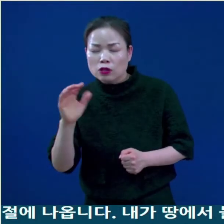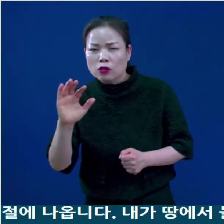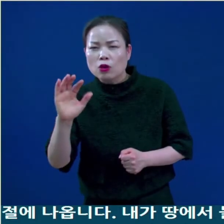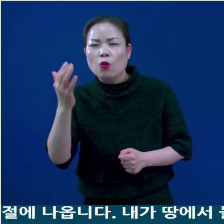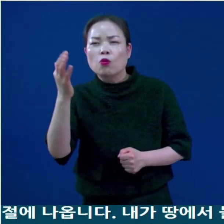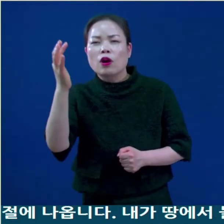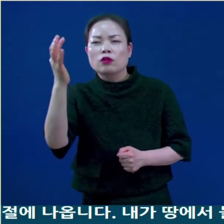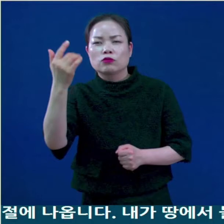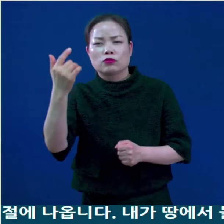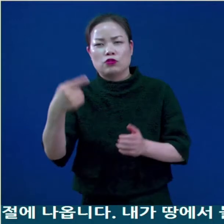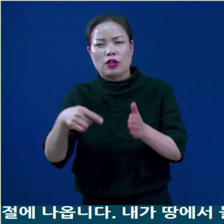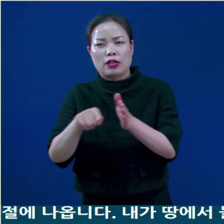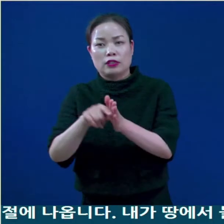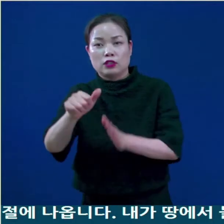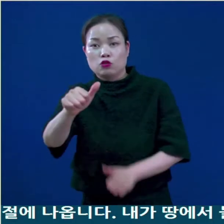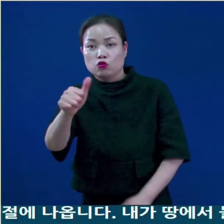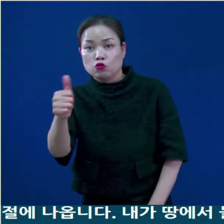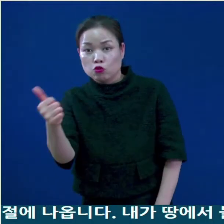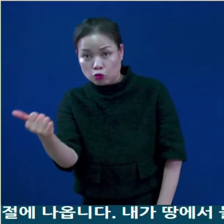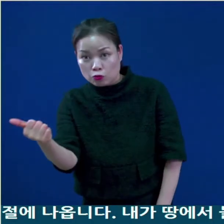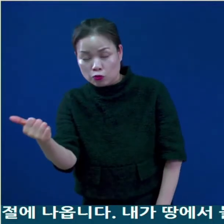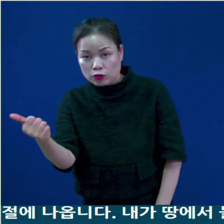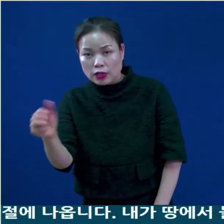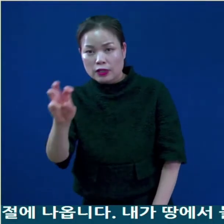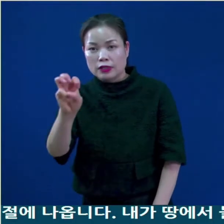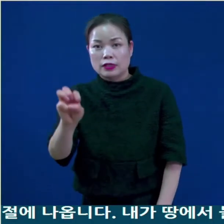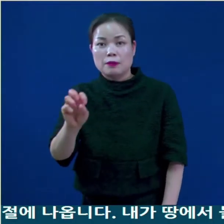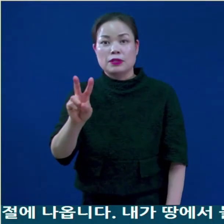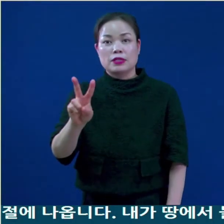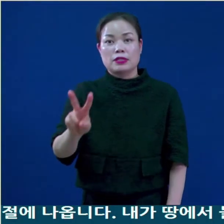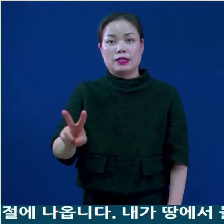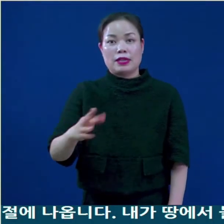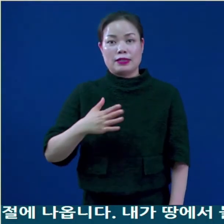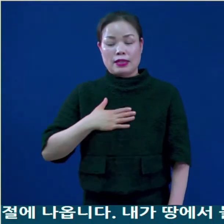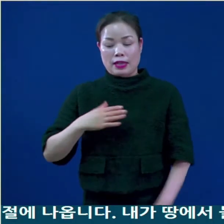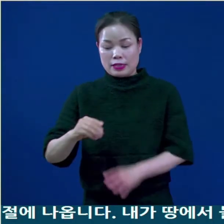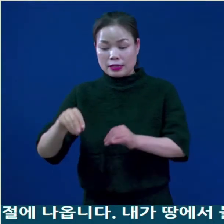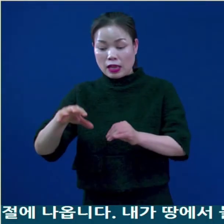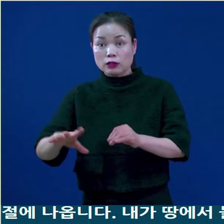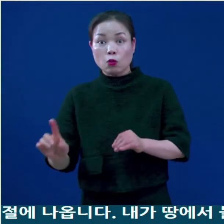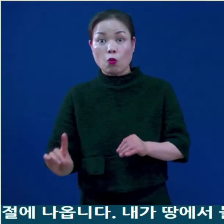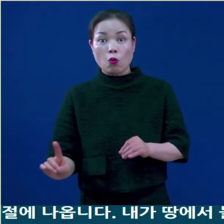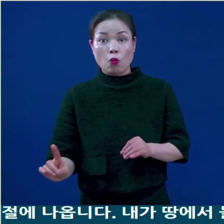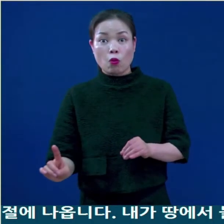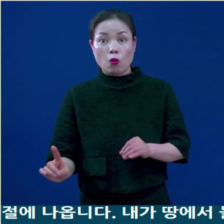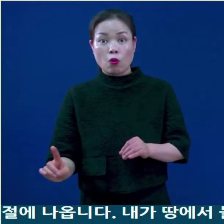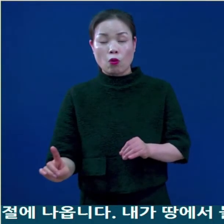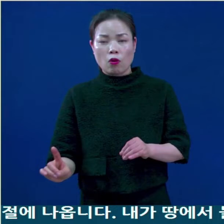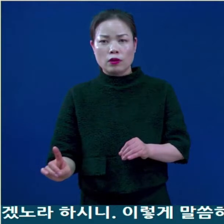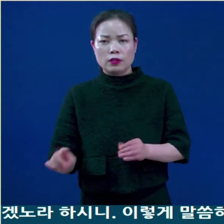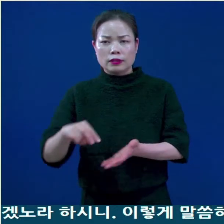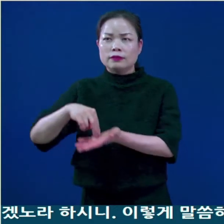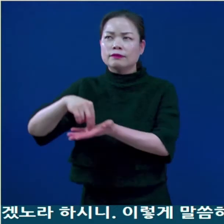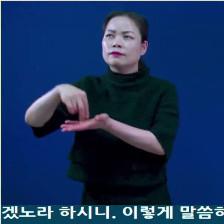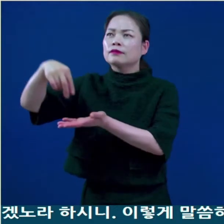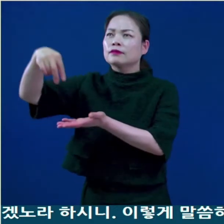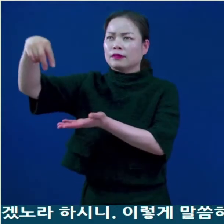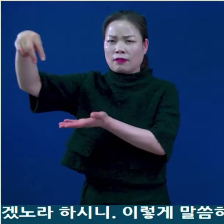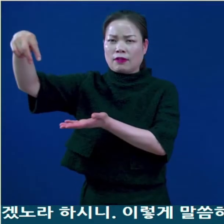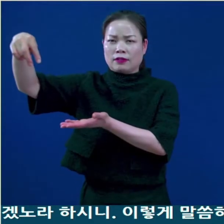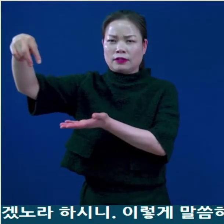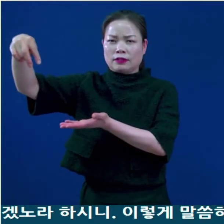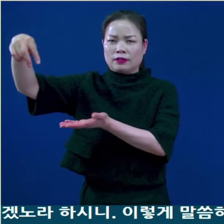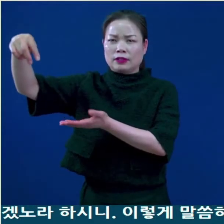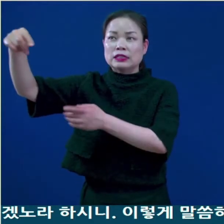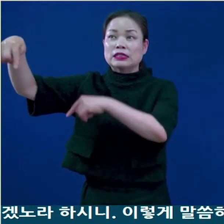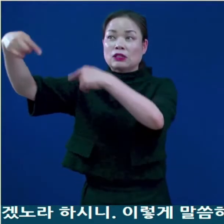죽음이라는 거예요. 그 영광스러운 죽음으로 32절 내가 이 땅에서 어떻게 들리면